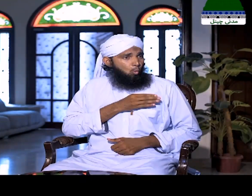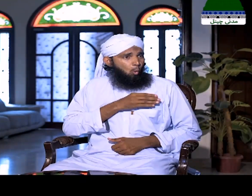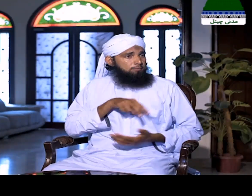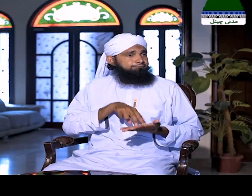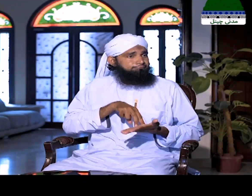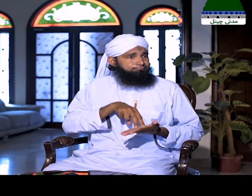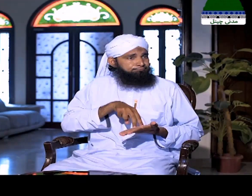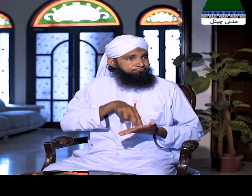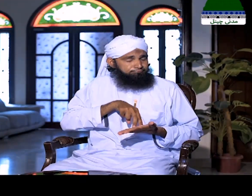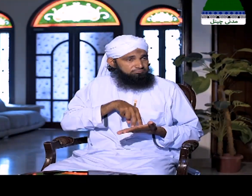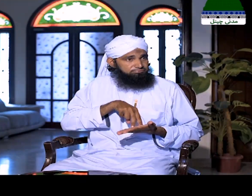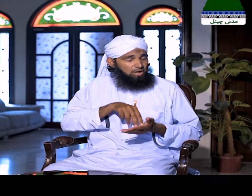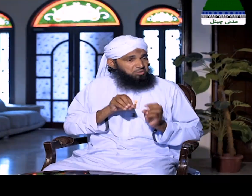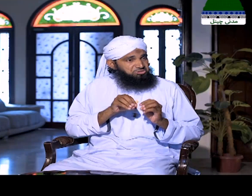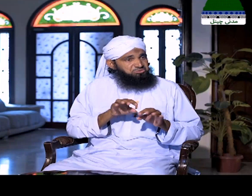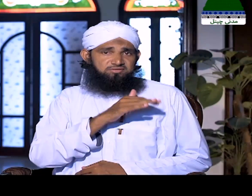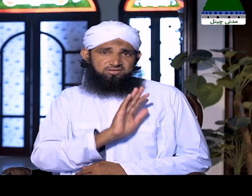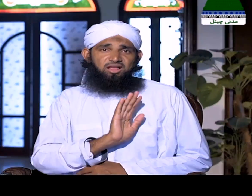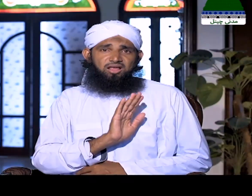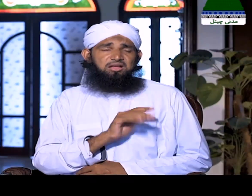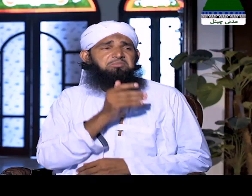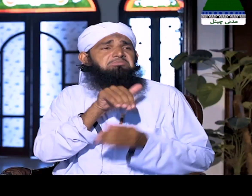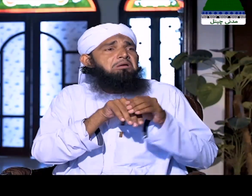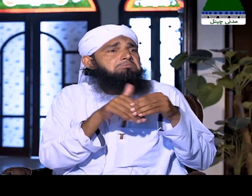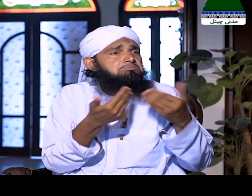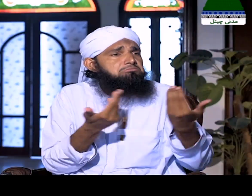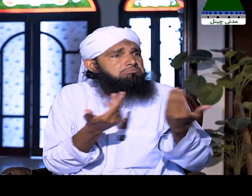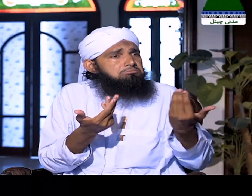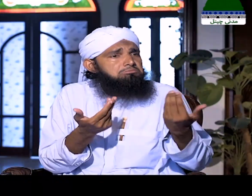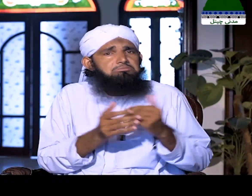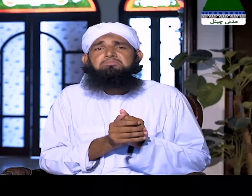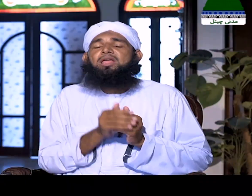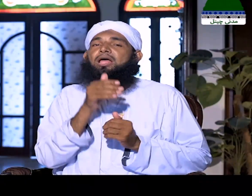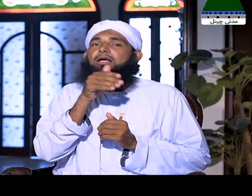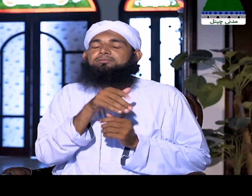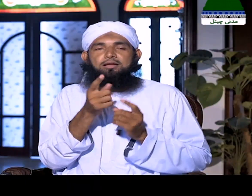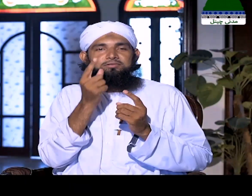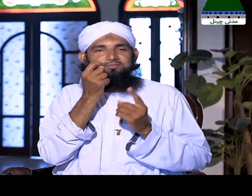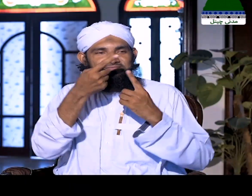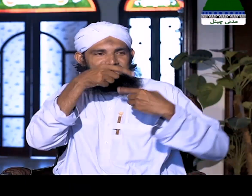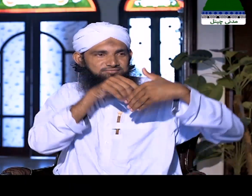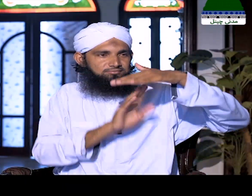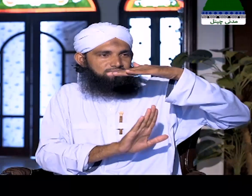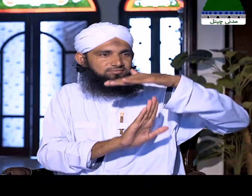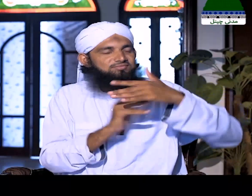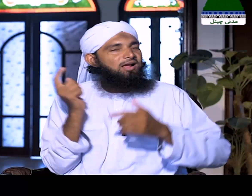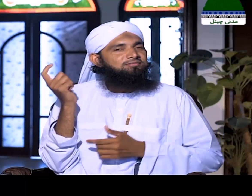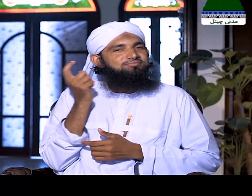خوف کی سی کیفیت محسوس کر رہا ہوں، اس میں کیا راز ہے؟ یہ سن کر حضرت سیدنا حماد بن سلمہ